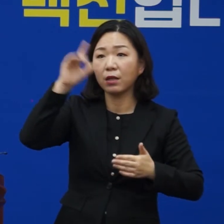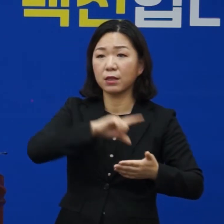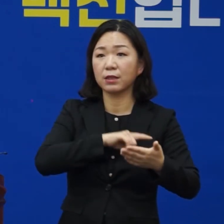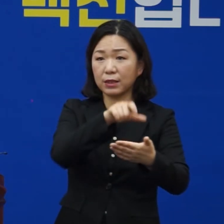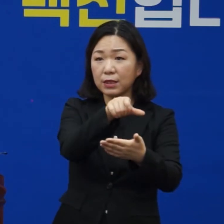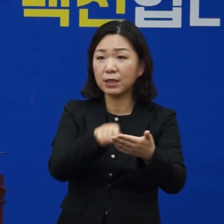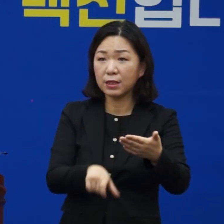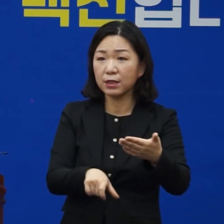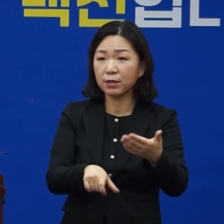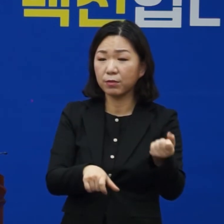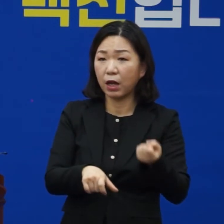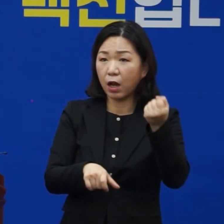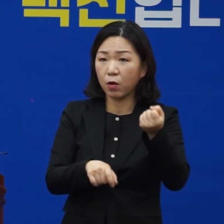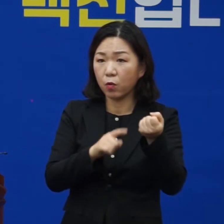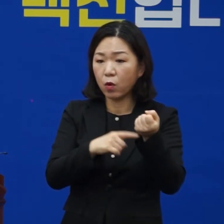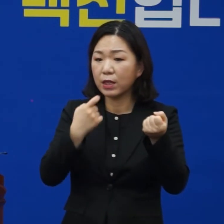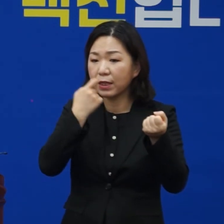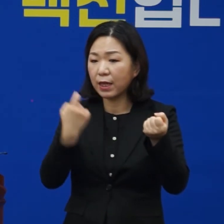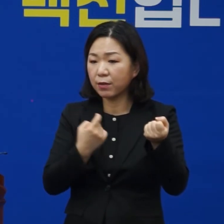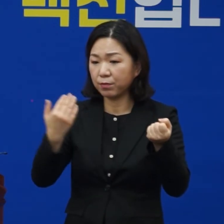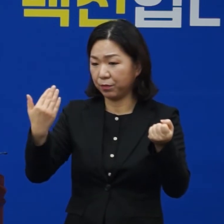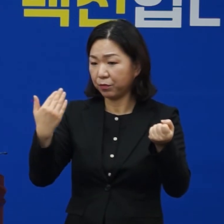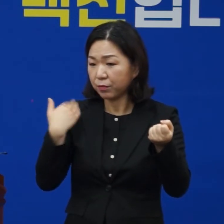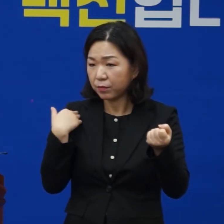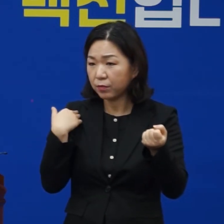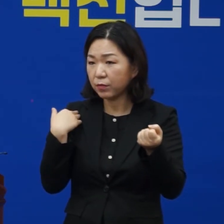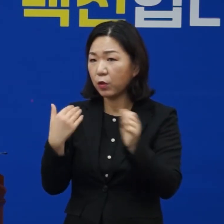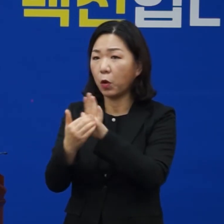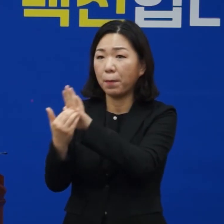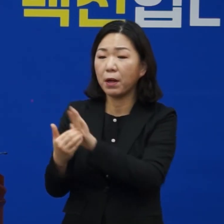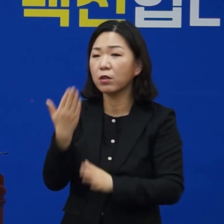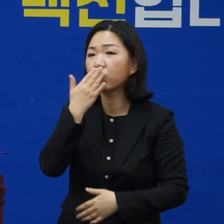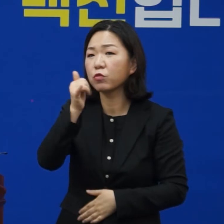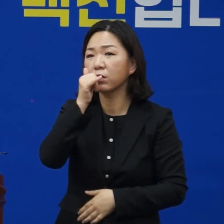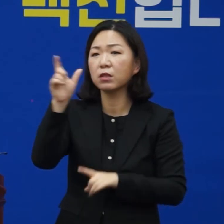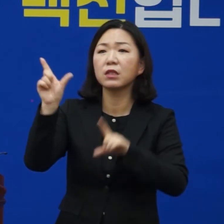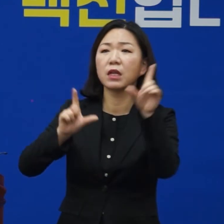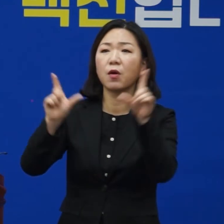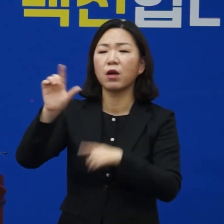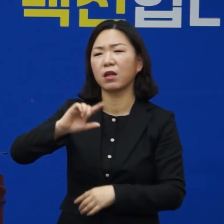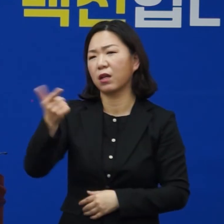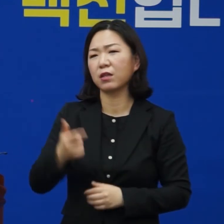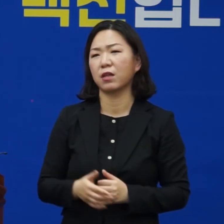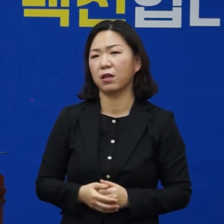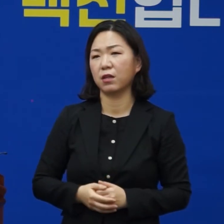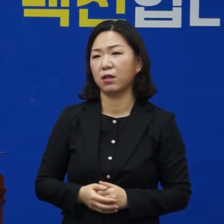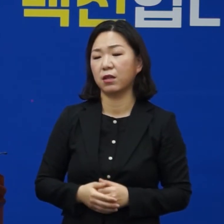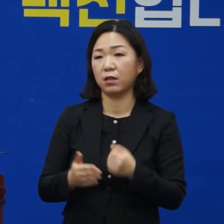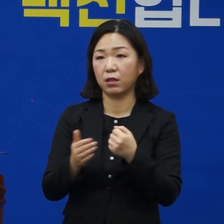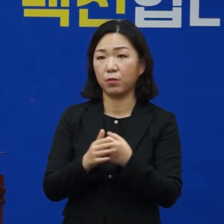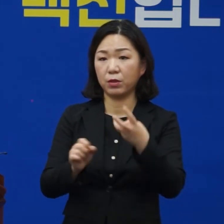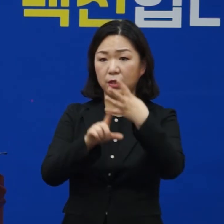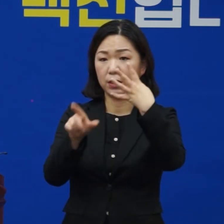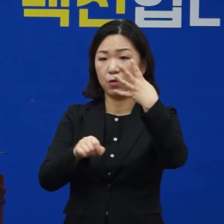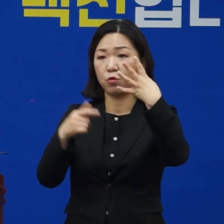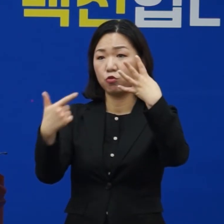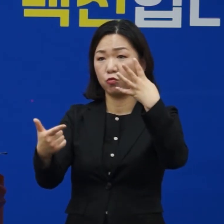확진환자 명부를 가지고 개별 학교가 대응할 수 있는 상황이 아닙니다. 그래서 4월